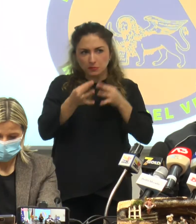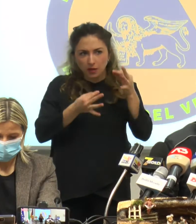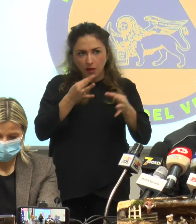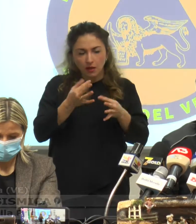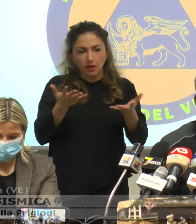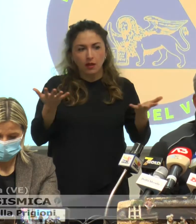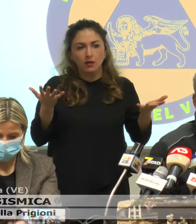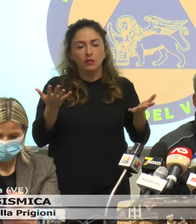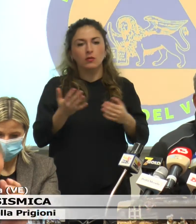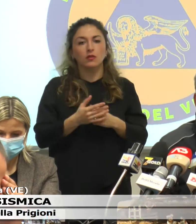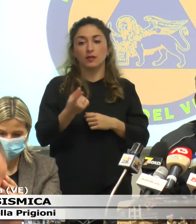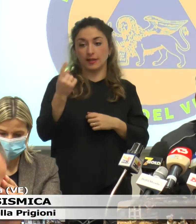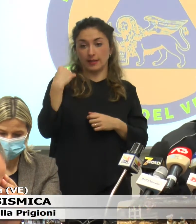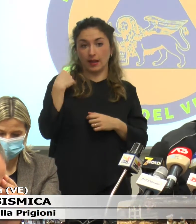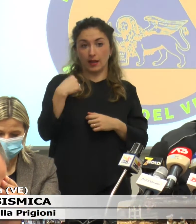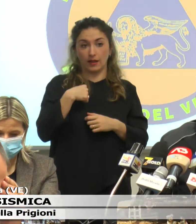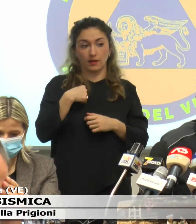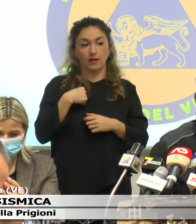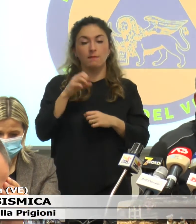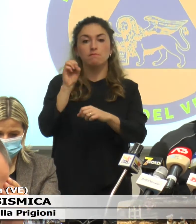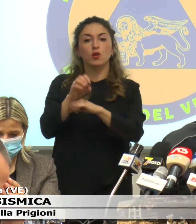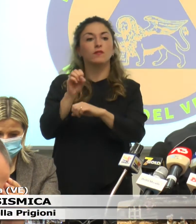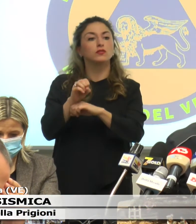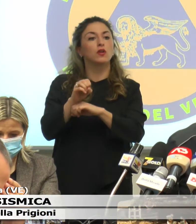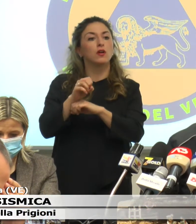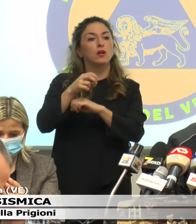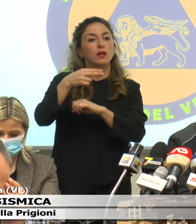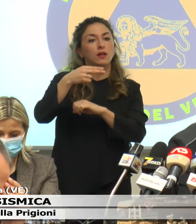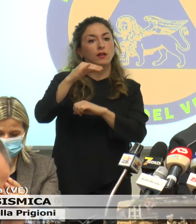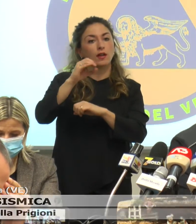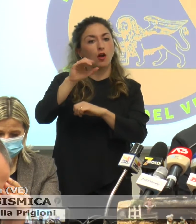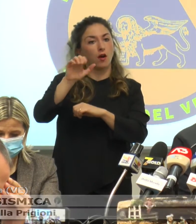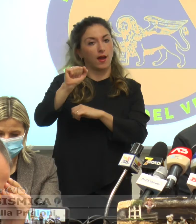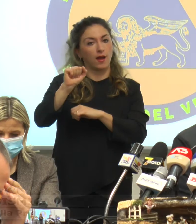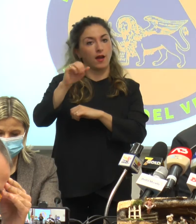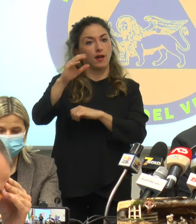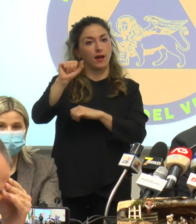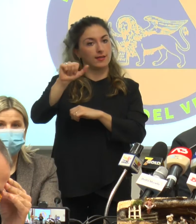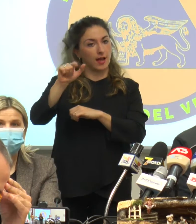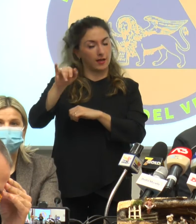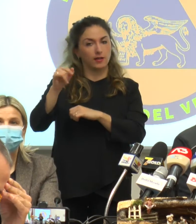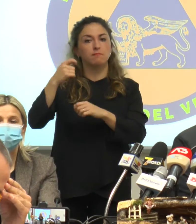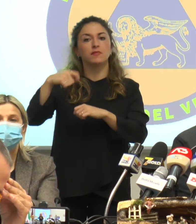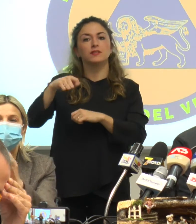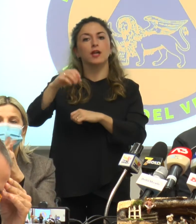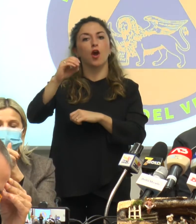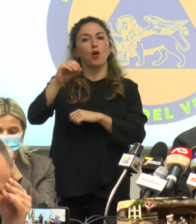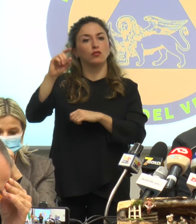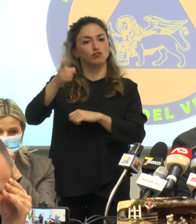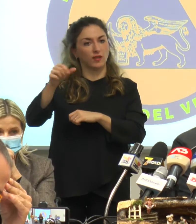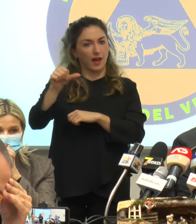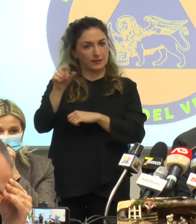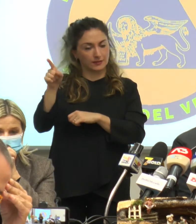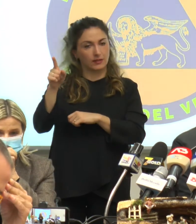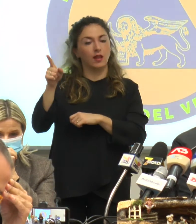Io mi sono sentito ieri con il professor Nicola Casagli, che è il presidente dell'OGS, che è